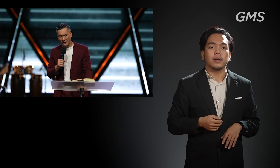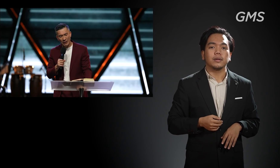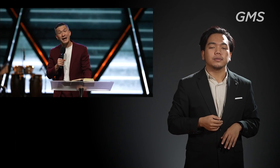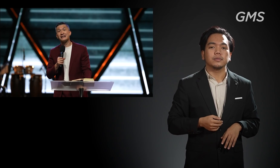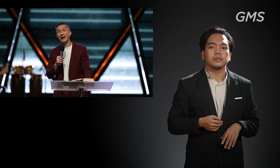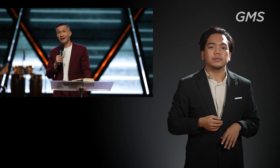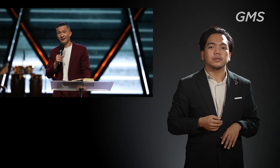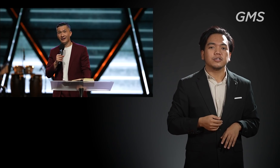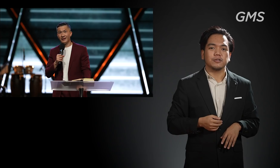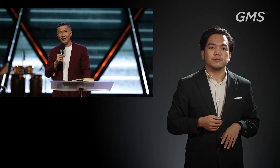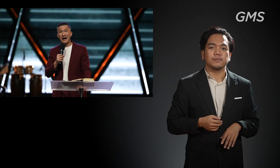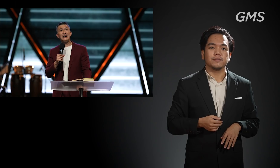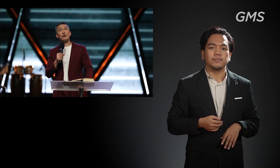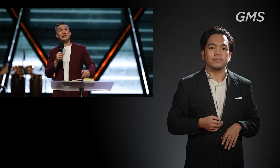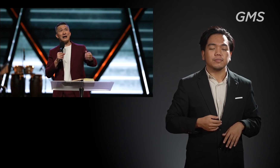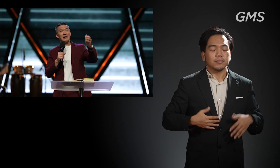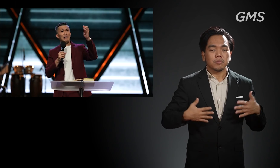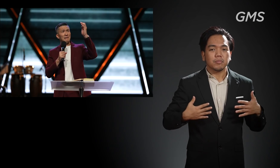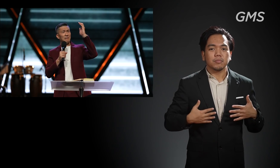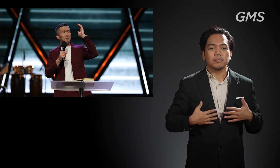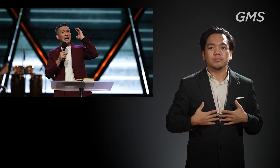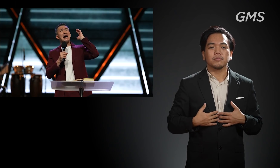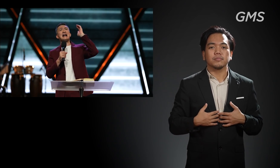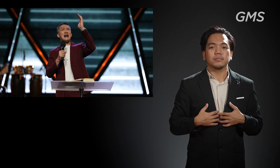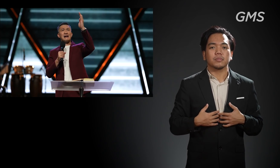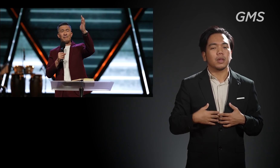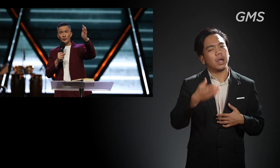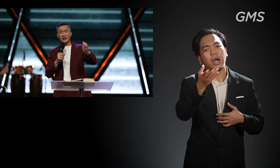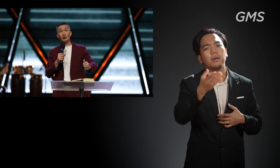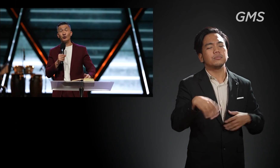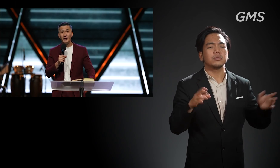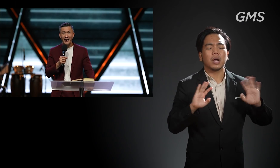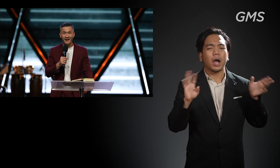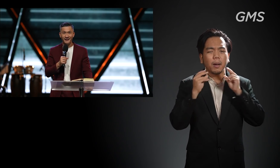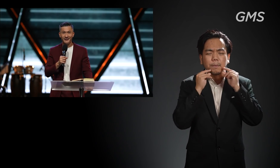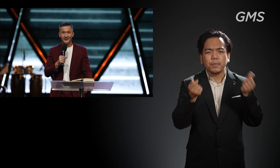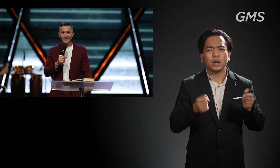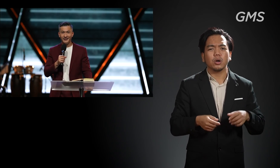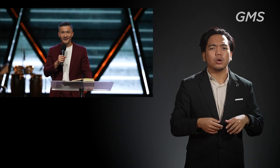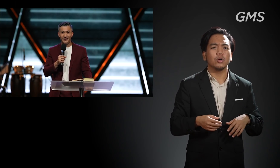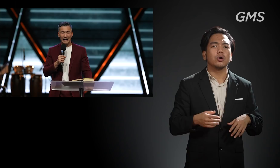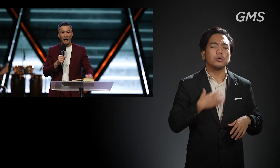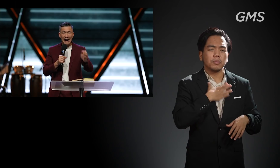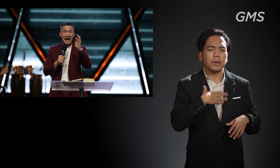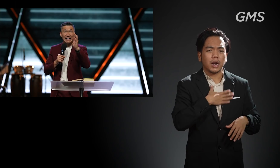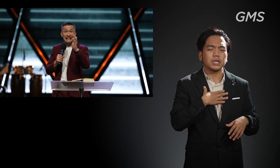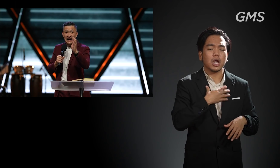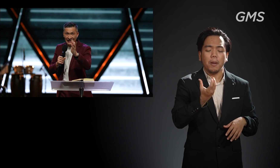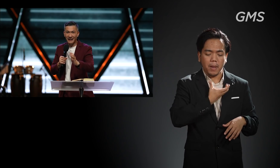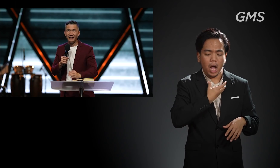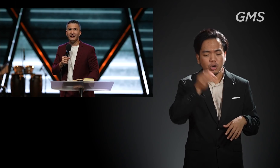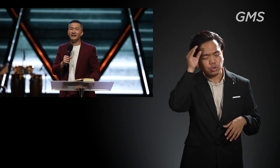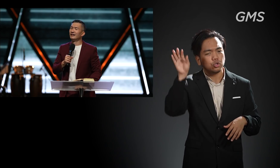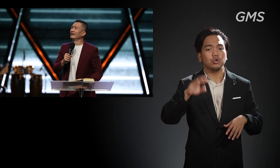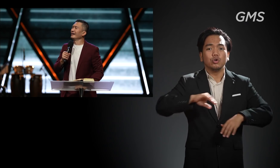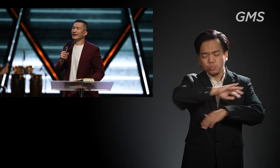wah itu sudah luar biasa. Anda tidak usah berangan-angan punya seluruh dunia. Kalau anak Anda